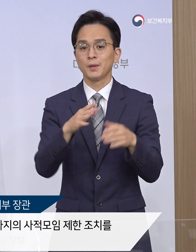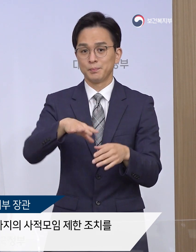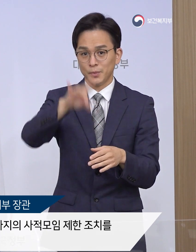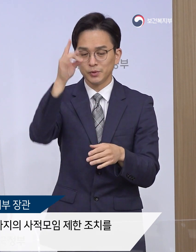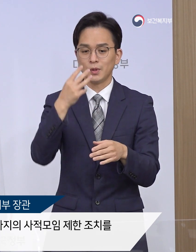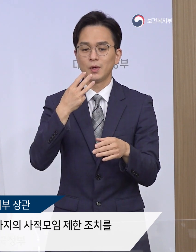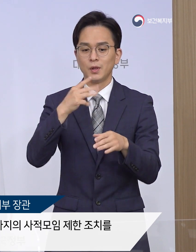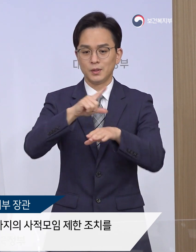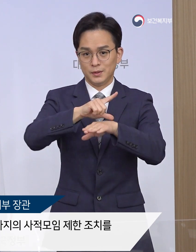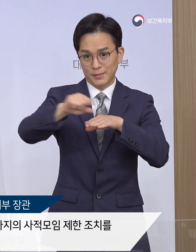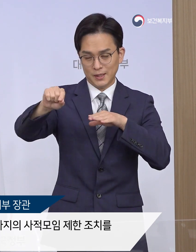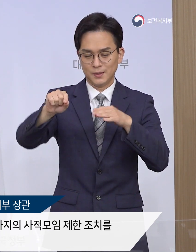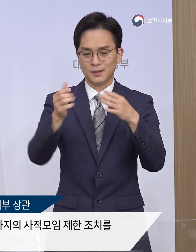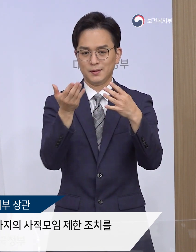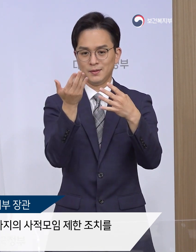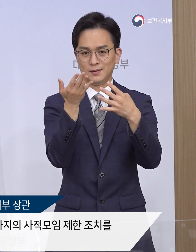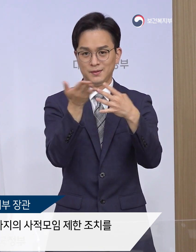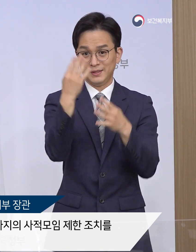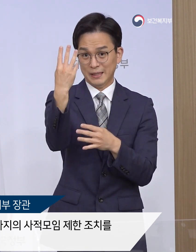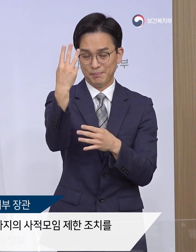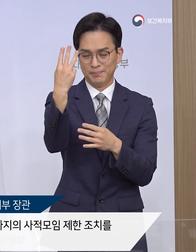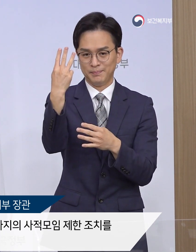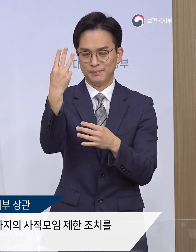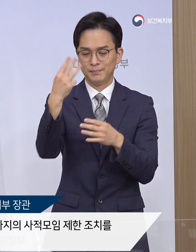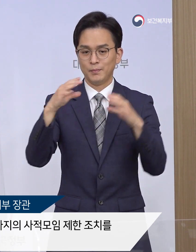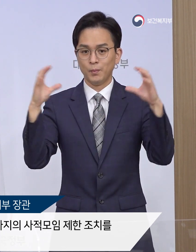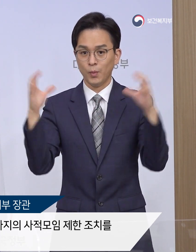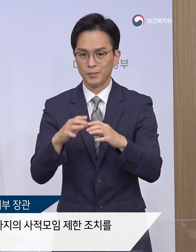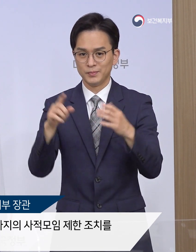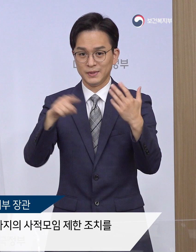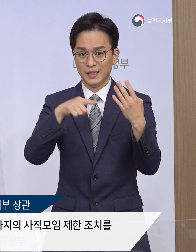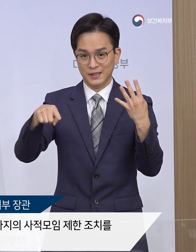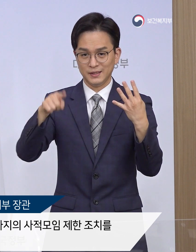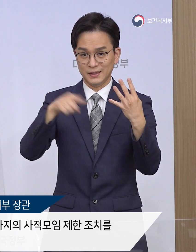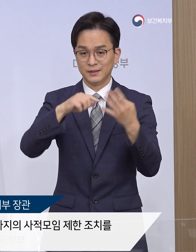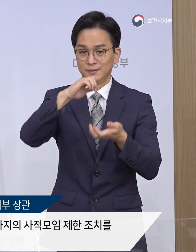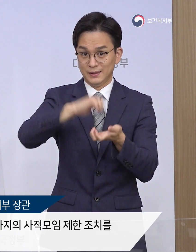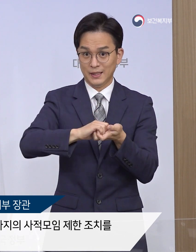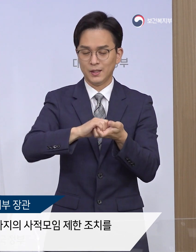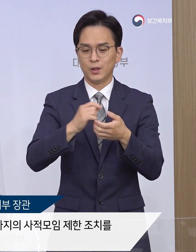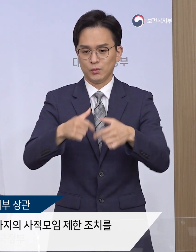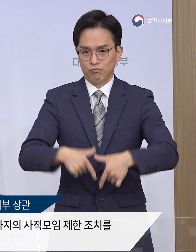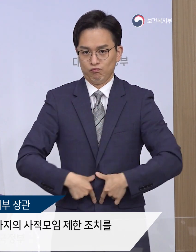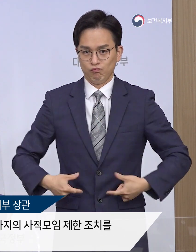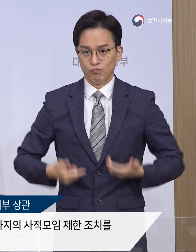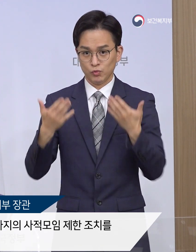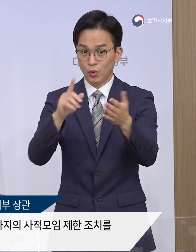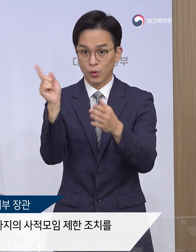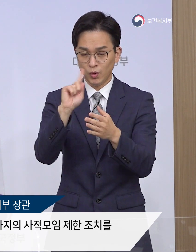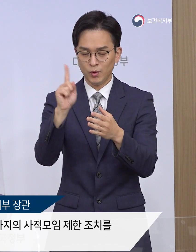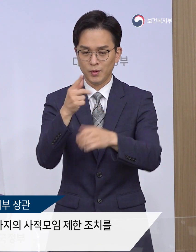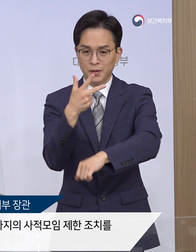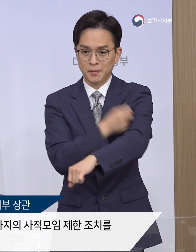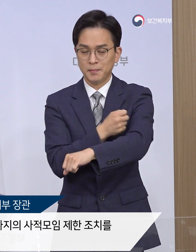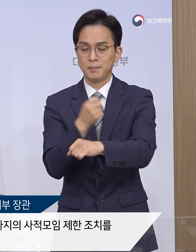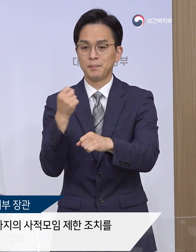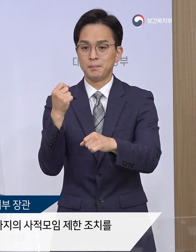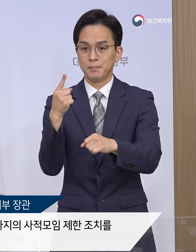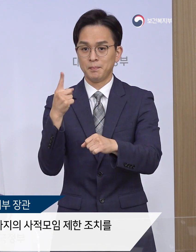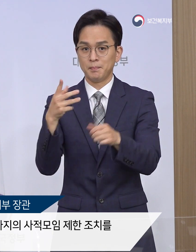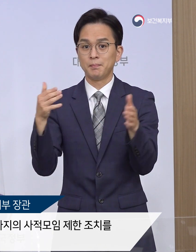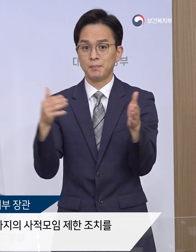비수도권의 3단계 이하 지역에서는 4인까지의 사적 모임 제한 조치를 접종자 중심으로